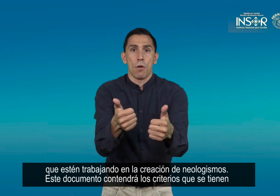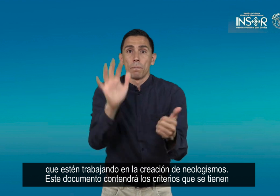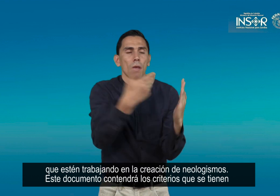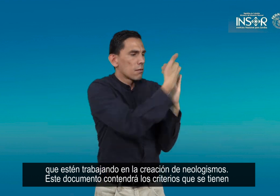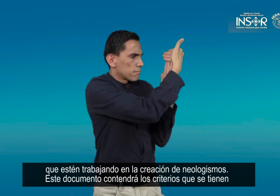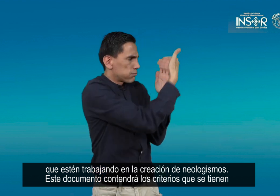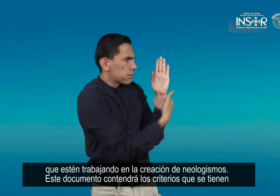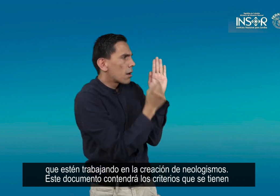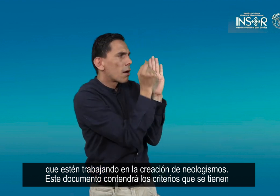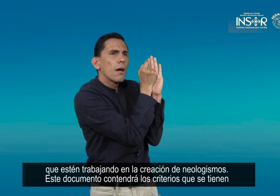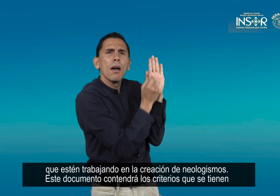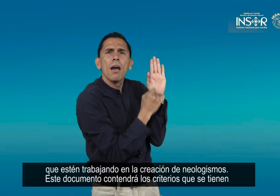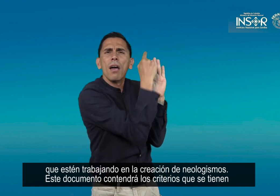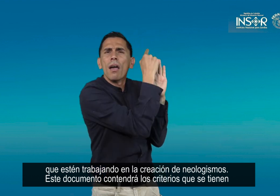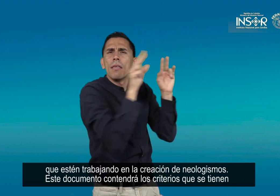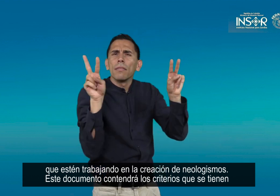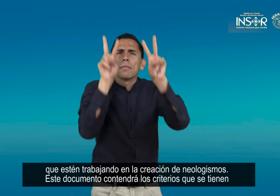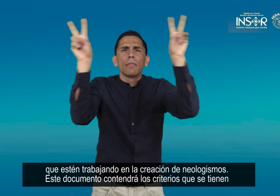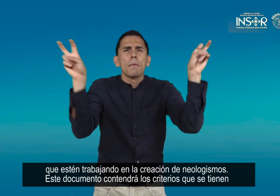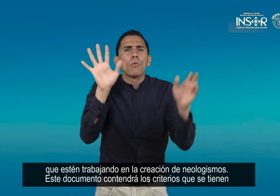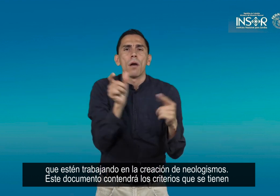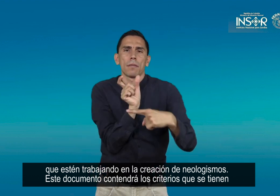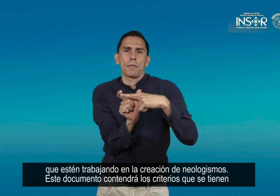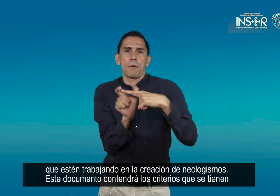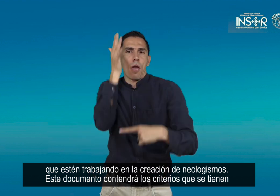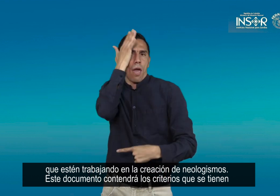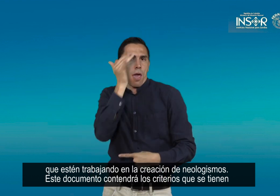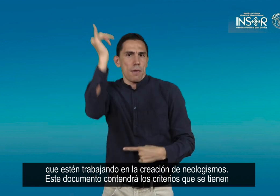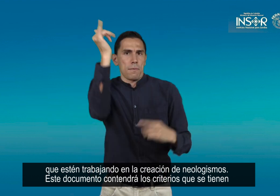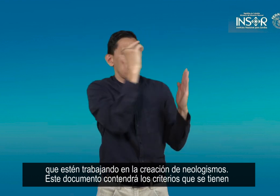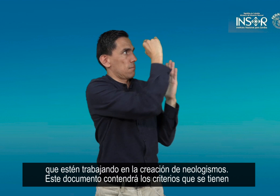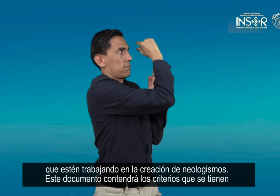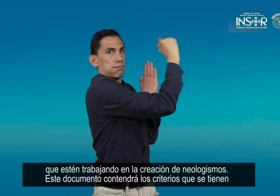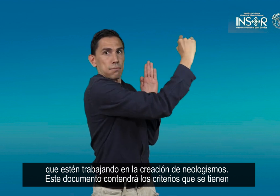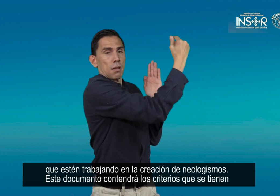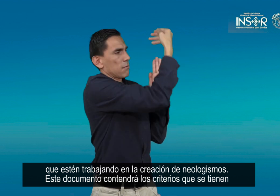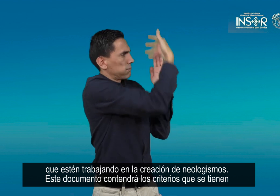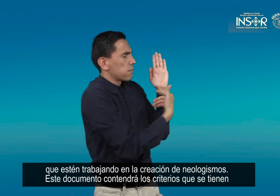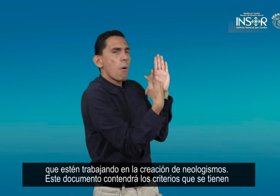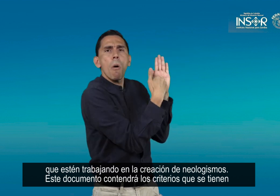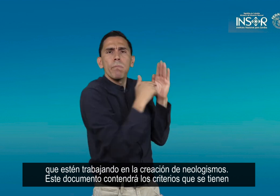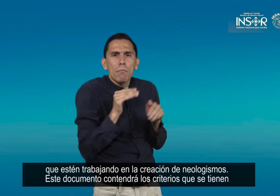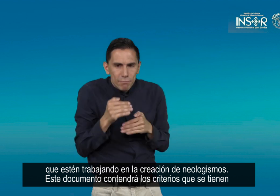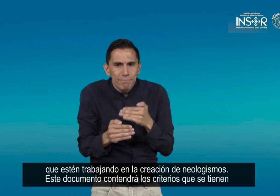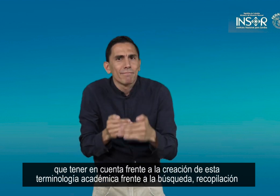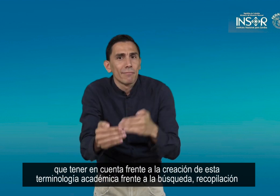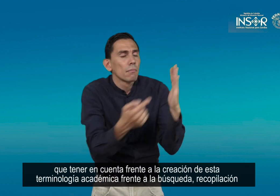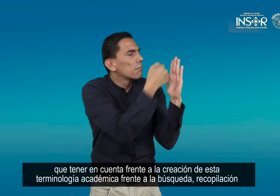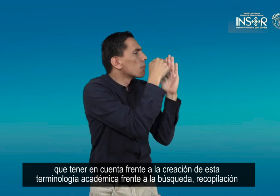la creación de neologismos. Este documento contendrá los criterios que se tienen que tener en cuenta